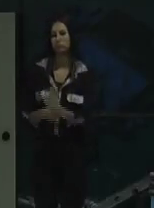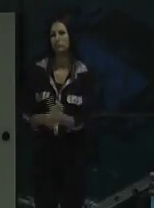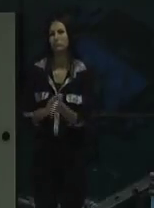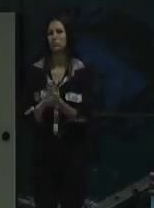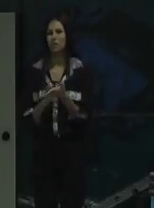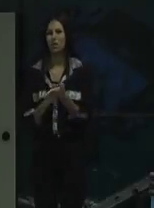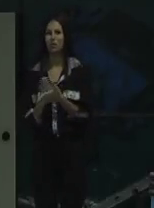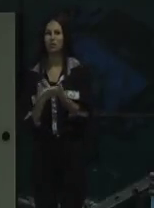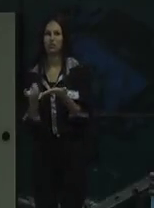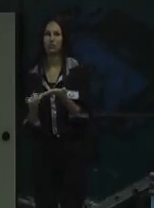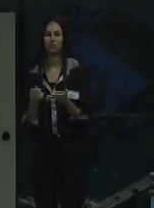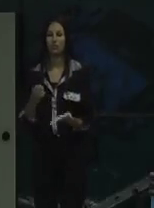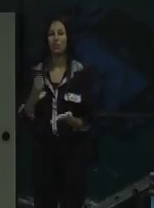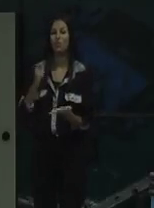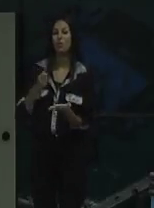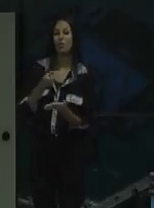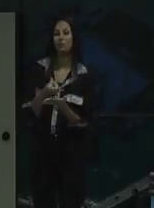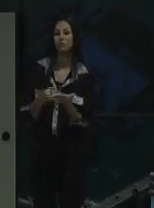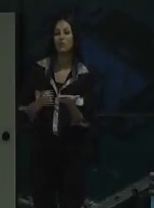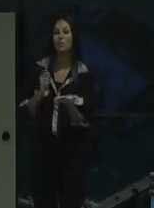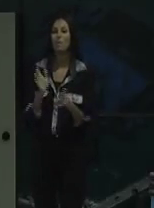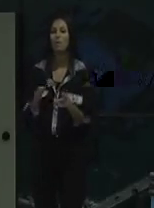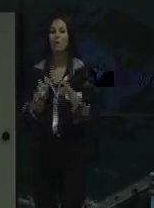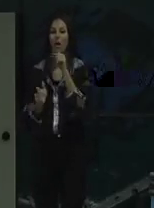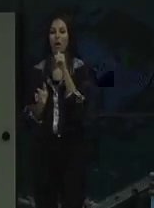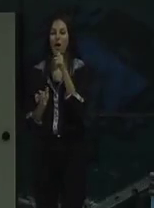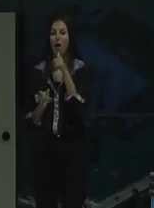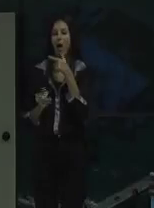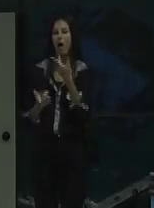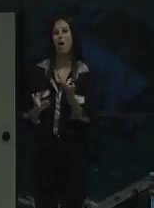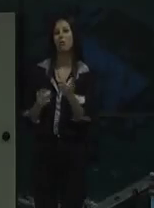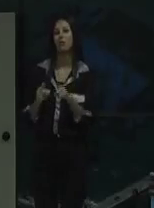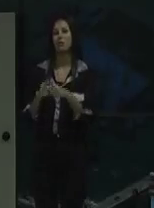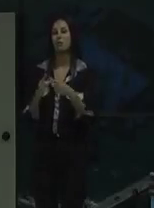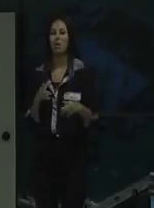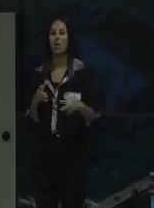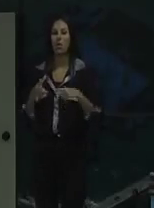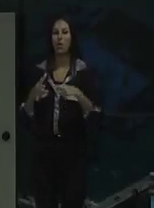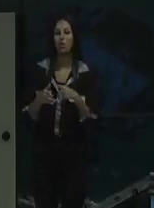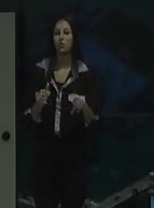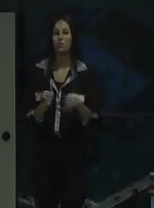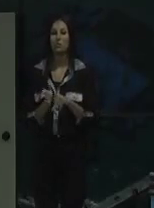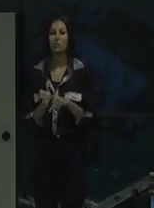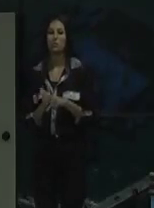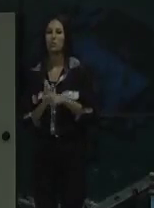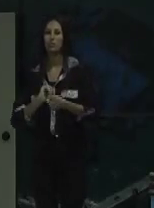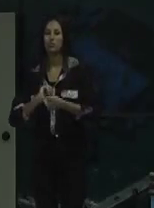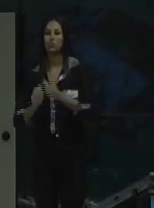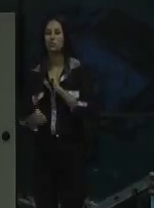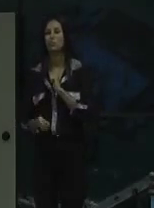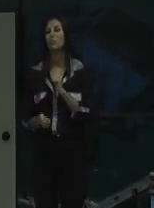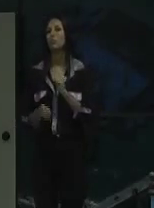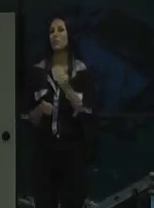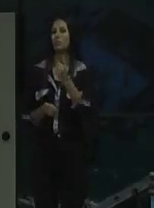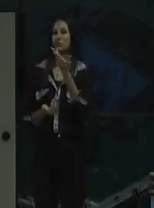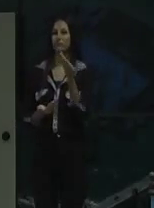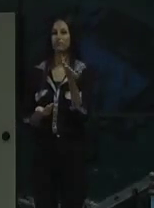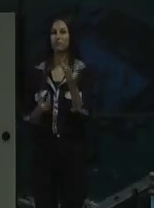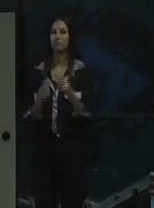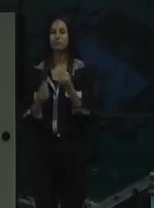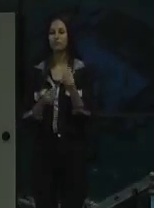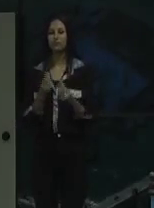atrasada, ela nunca deu anistia, ela cortou a água dos atletas do Colo-Colo. E assim vai. Então ela